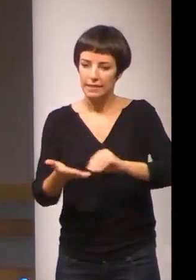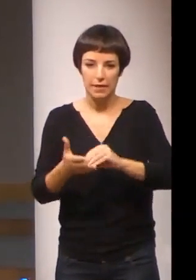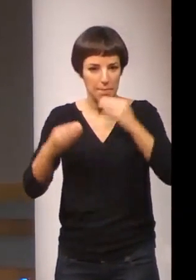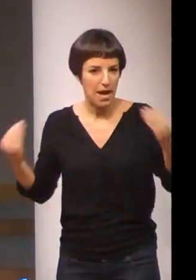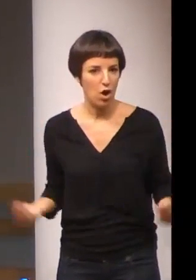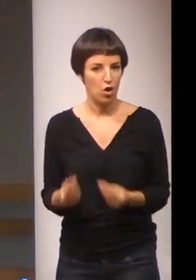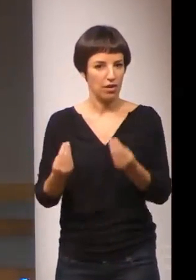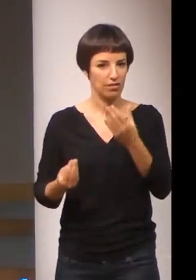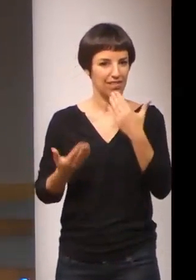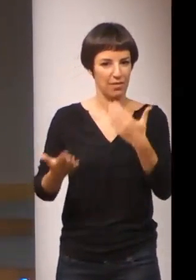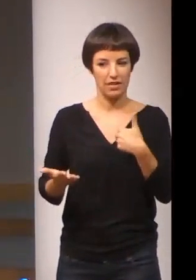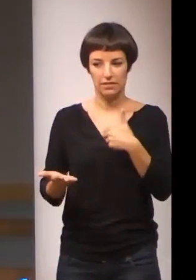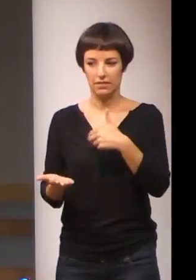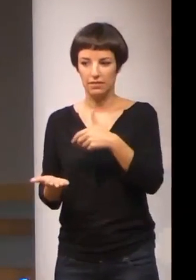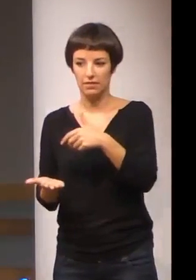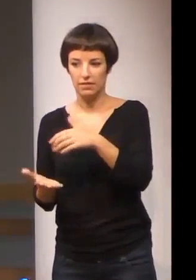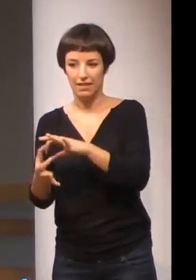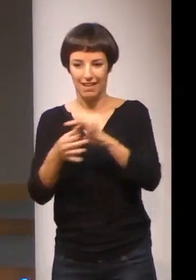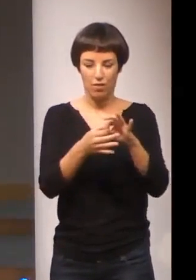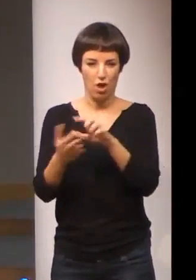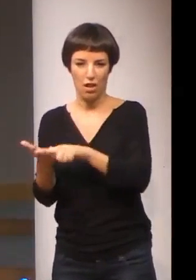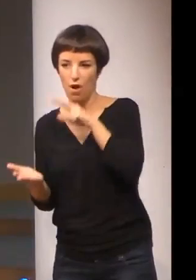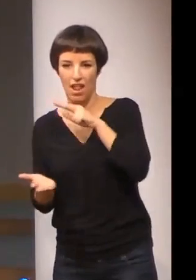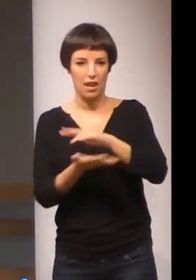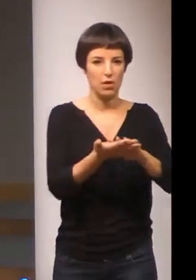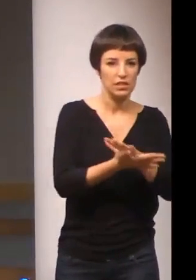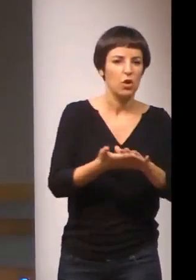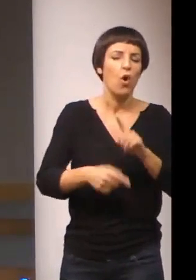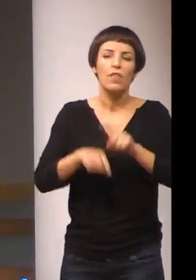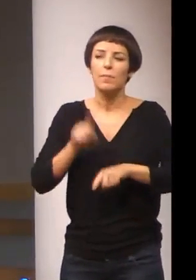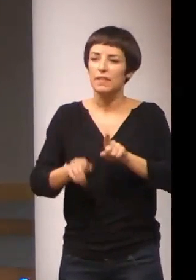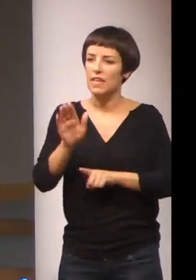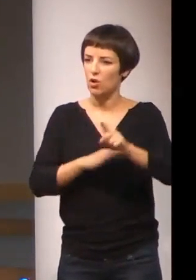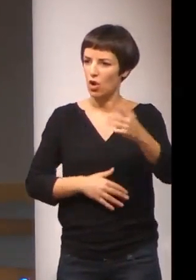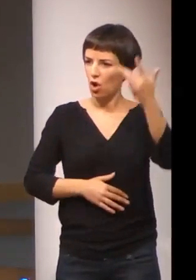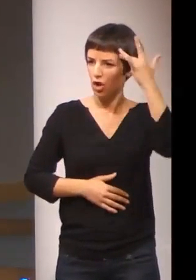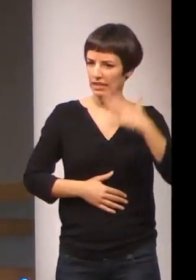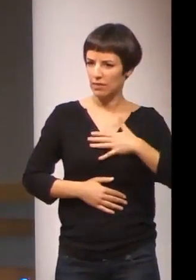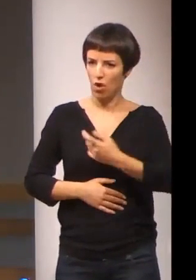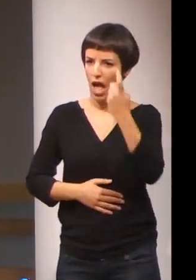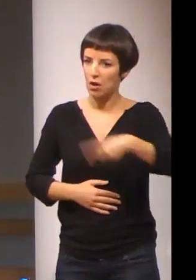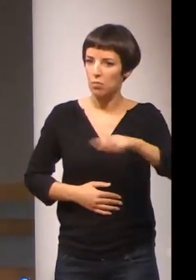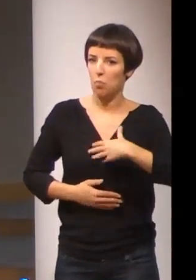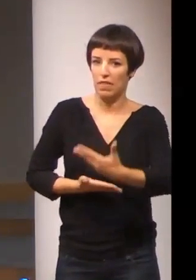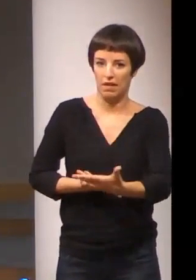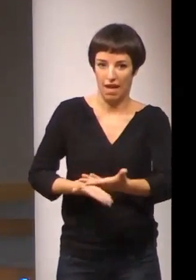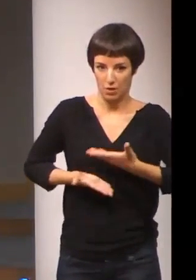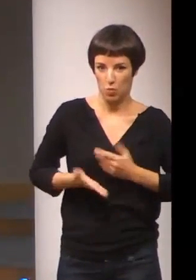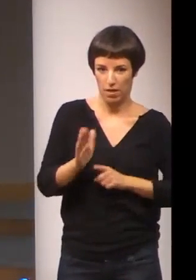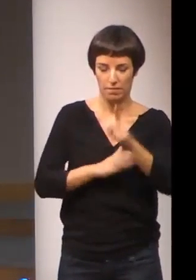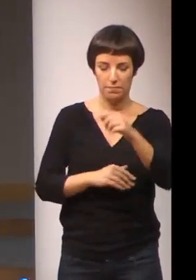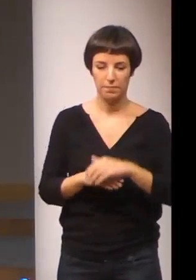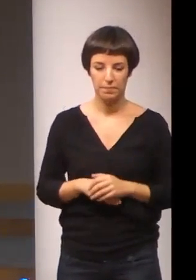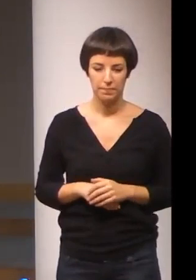desarrollo cognitivo del alumnado. Al mismo tiempo,